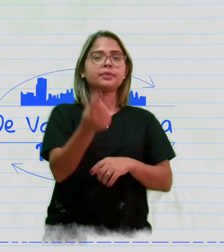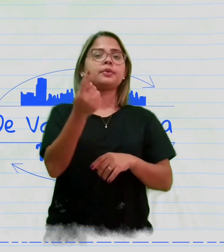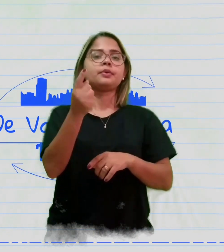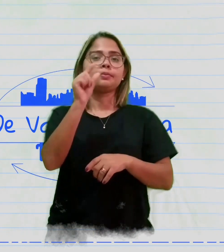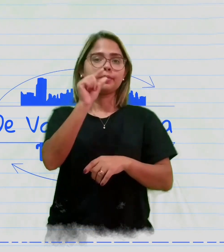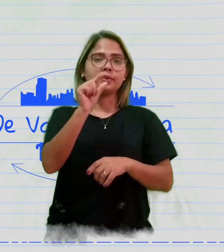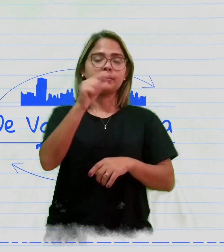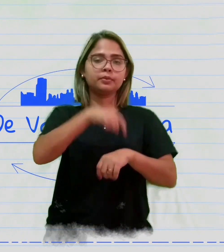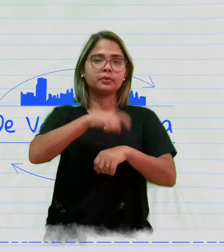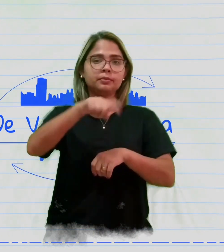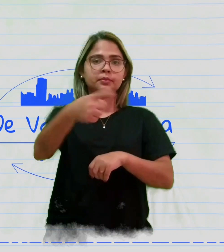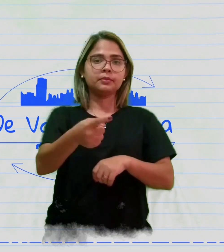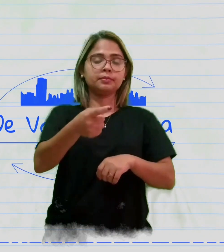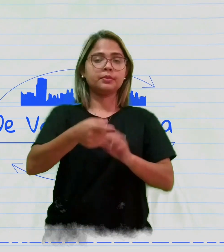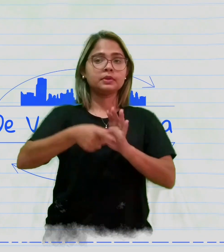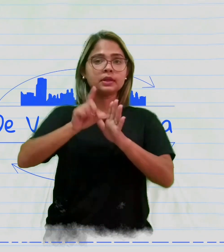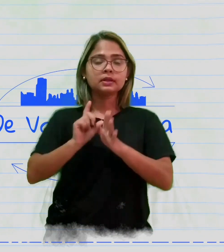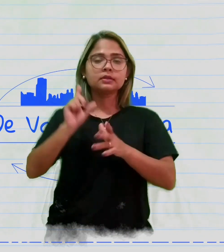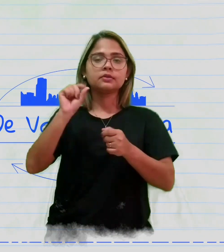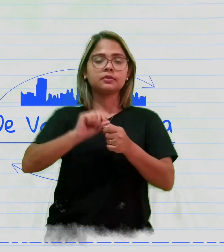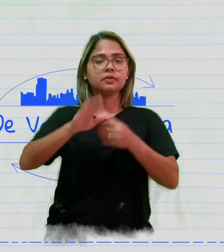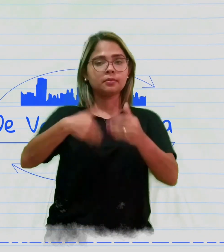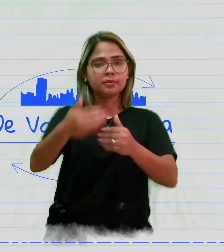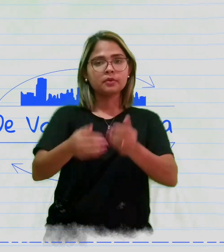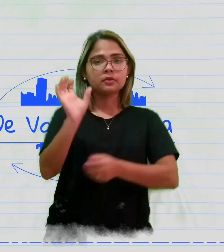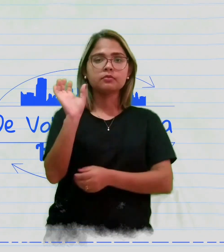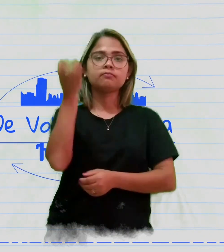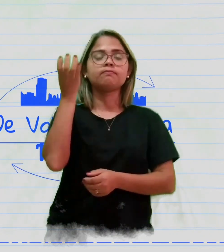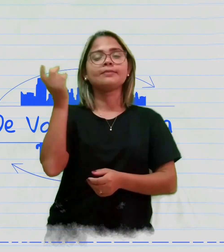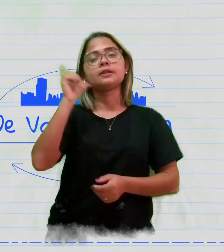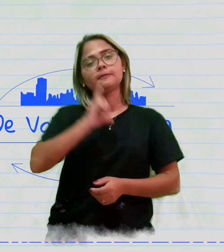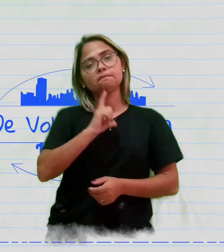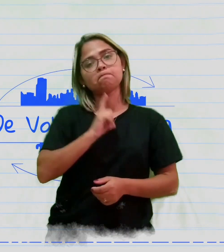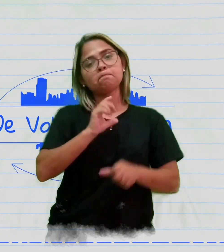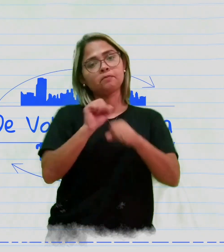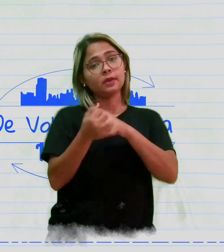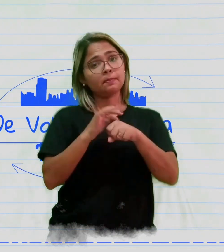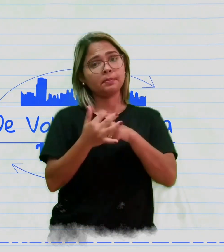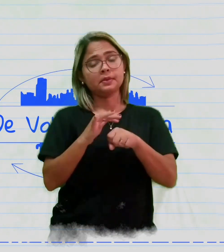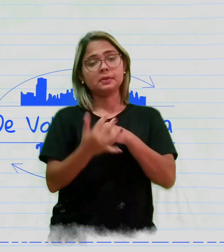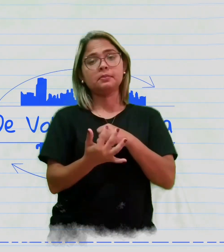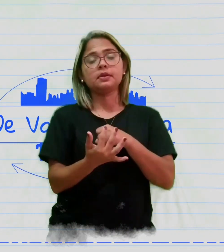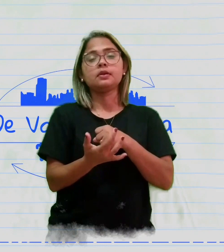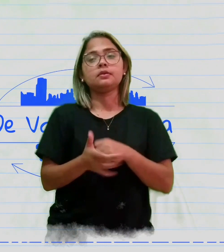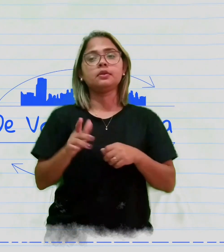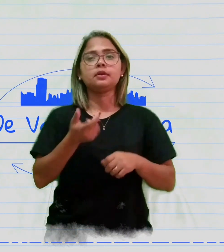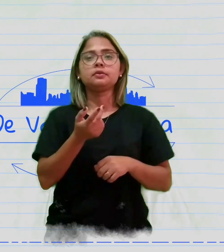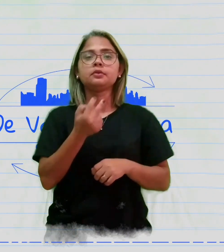depois, pouquíssimo tempo depois, antes de fazer com que esse processo acontecesse, veio a pandemia e aí a gente não podia